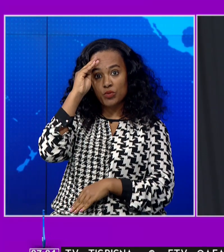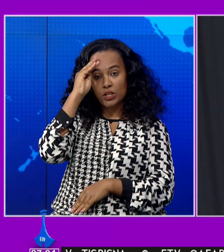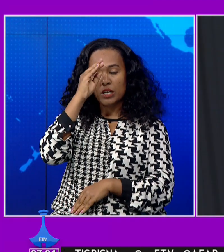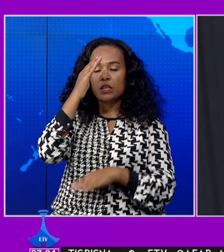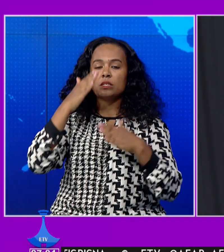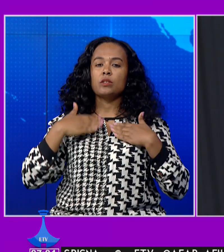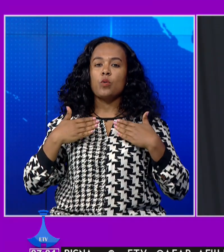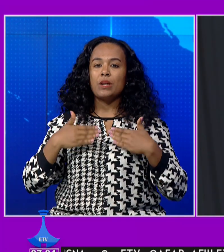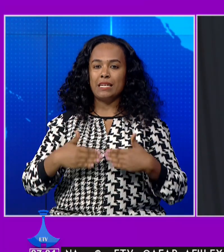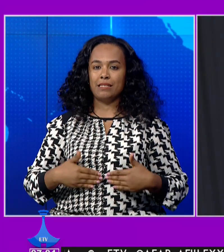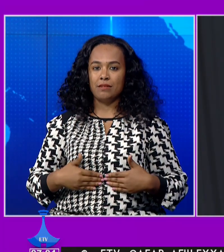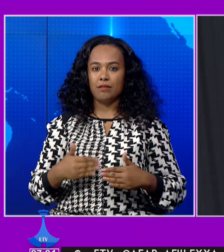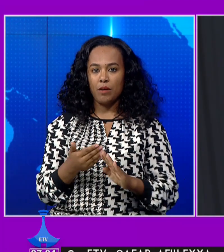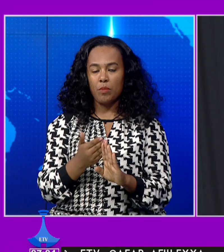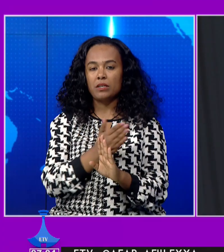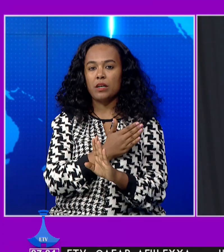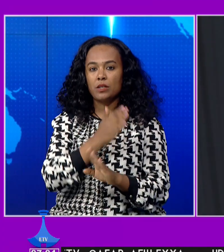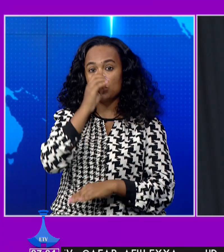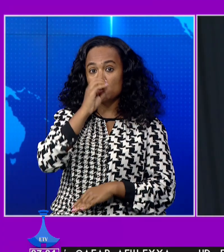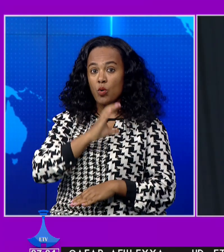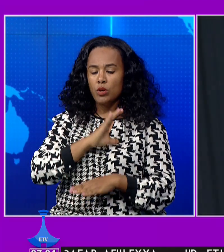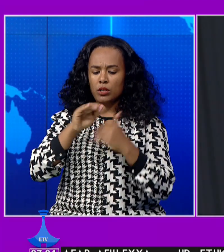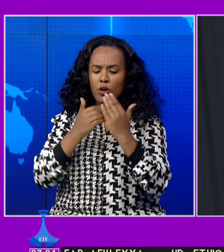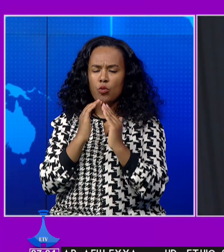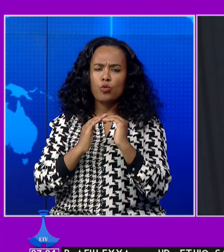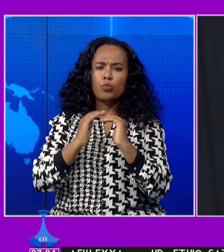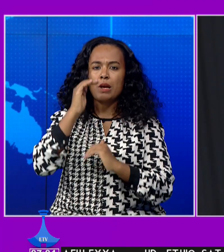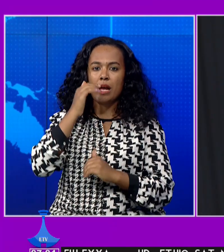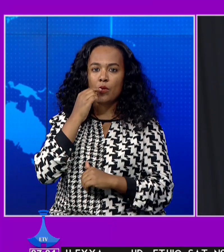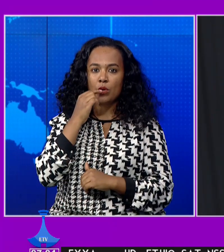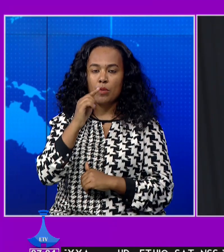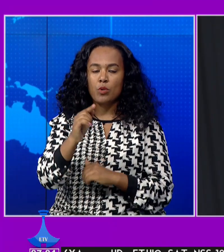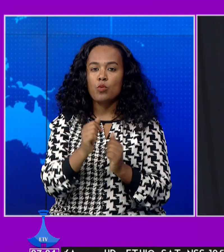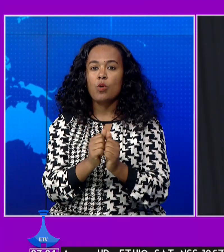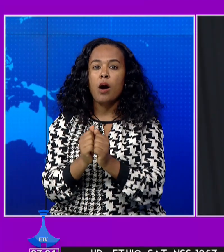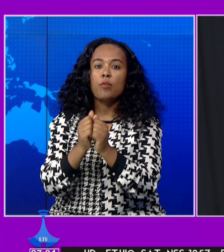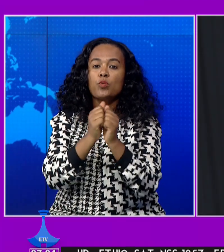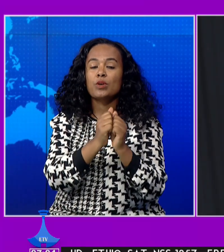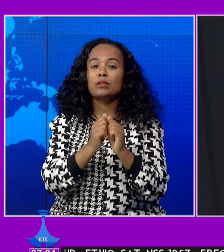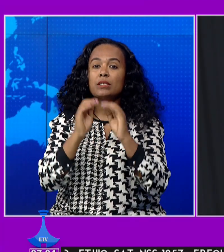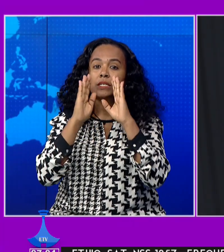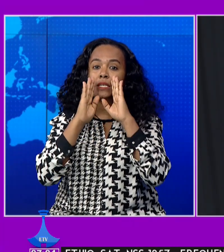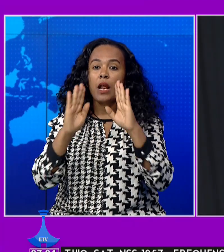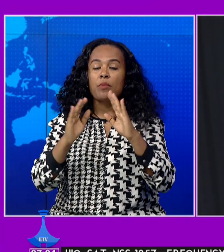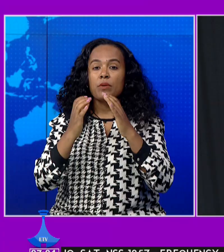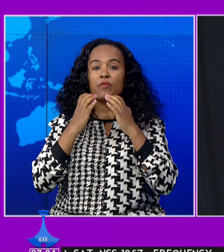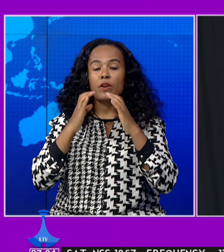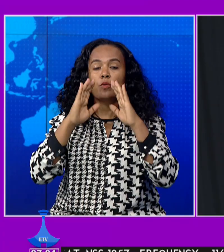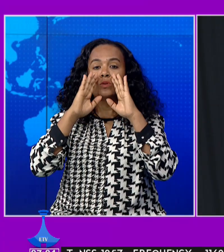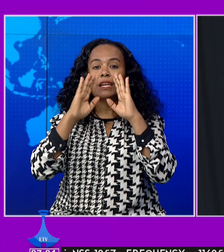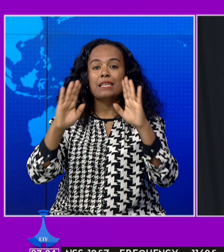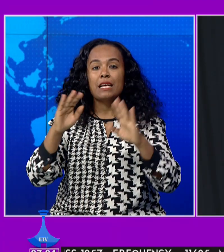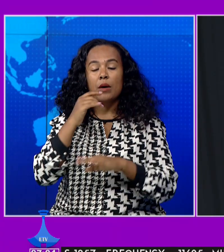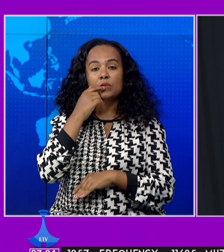ሰውነትን የሚያስቀድሙ ሰውነት ከሁሉ በላይ ነው የሚሉ አብሮነትን፣ ሰላምን የሚሹ ስለ ሰላም